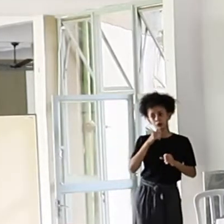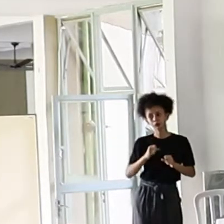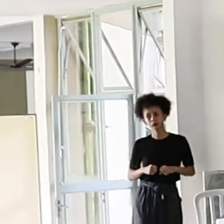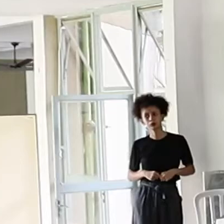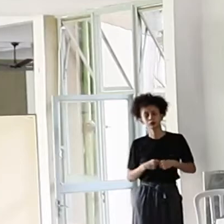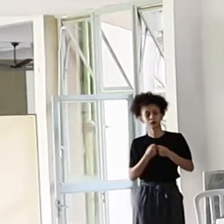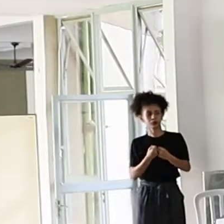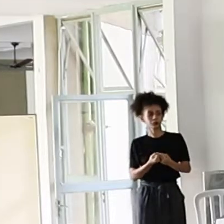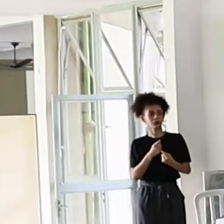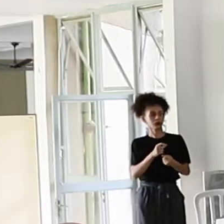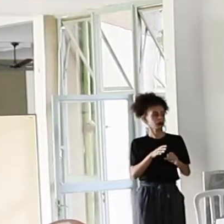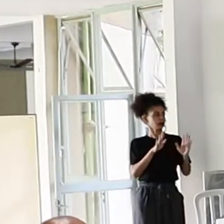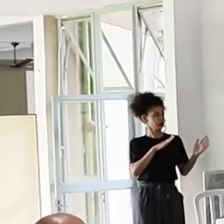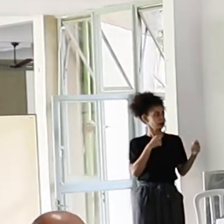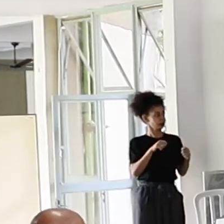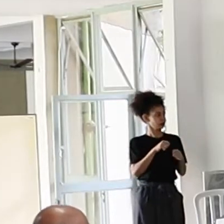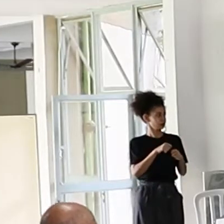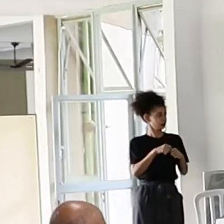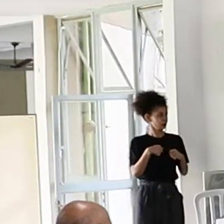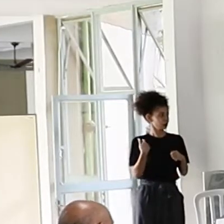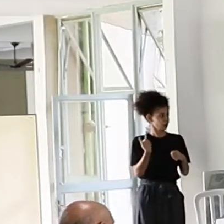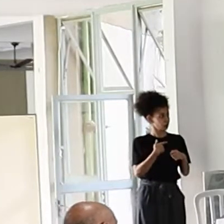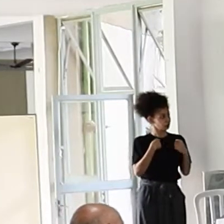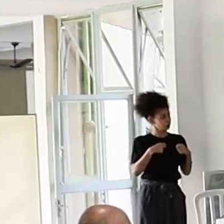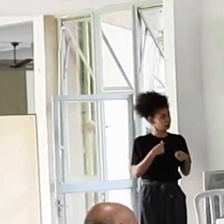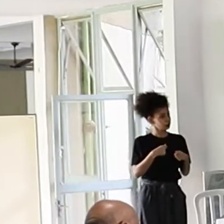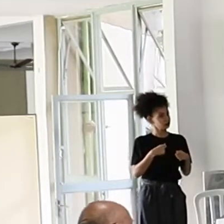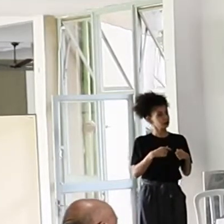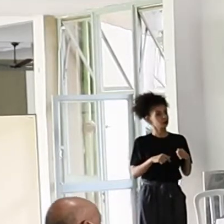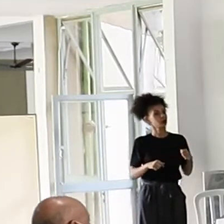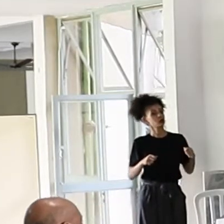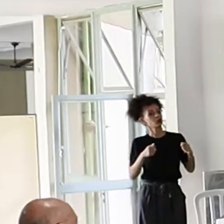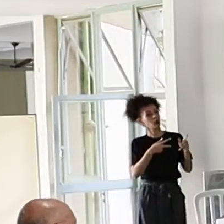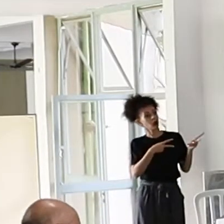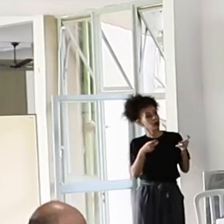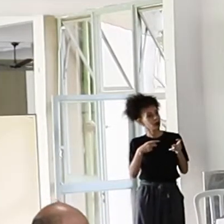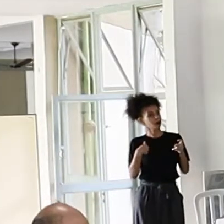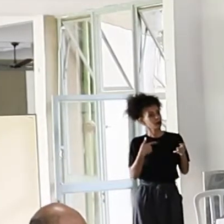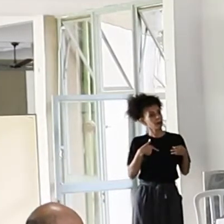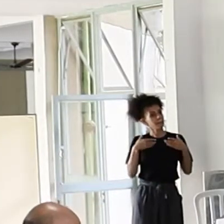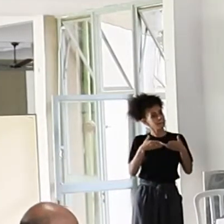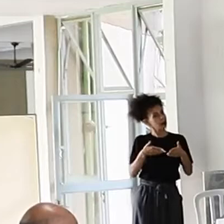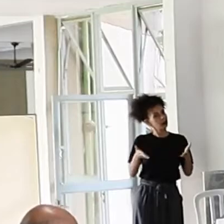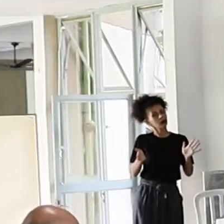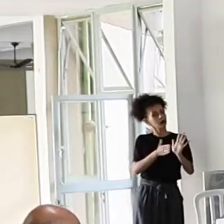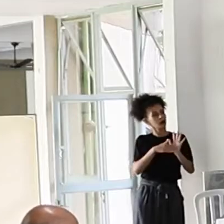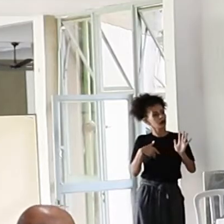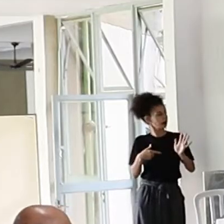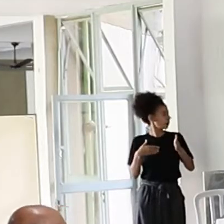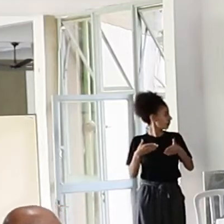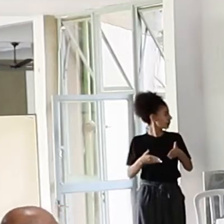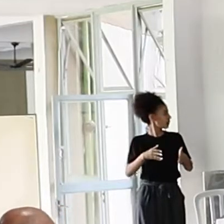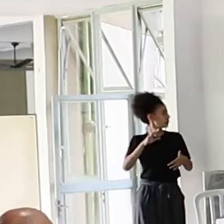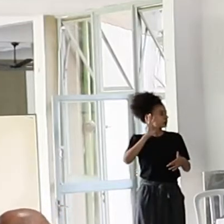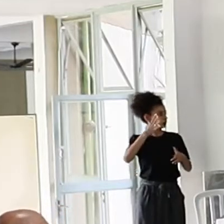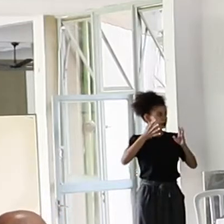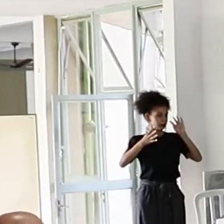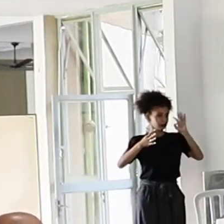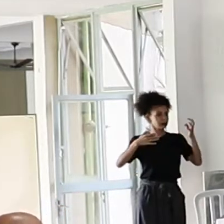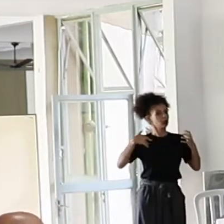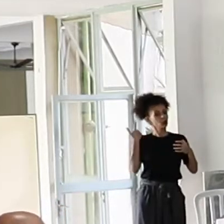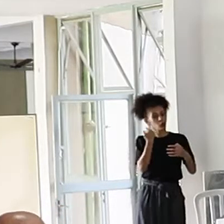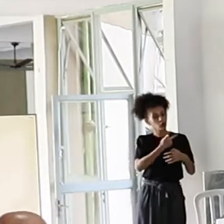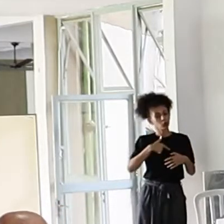impulsiona o que eles tem que fazer nós temos que cobrar deles a nossa participação nas tomadas de